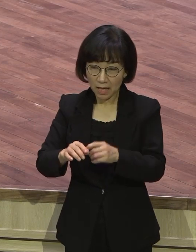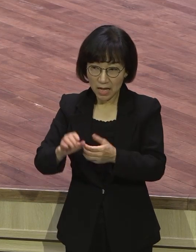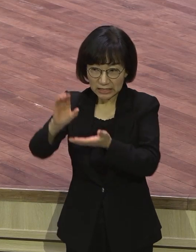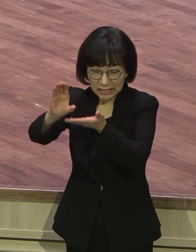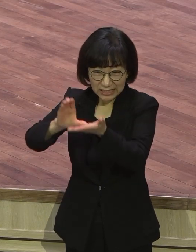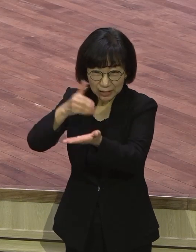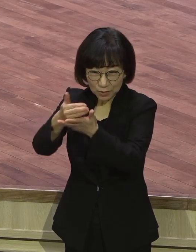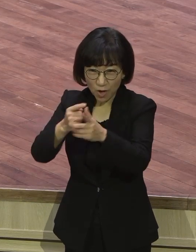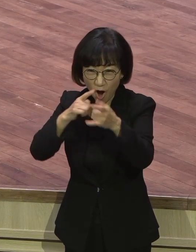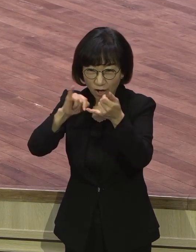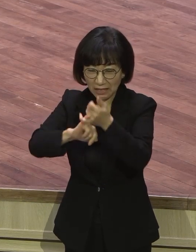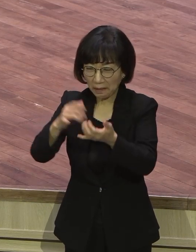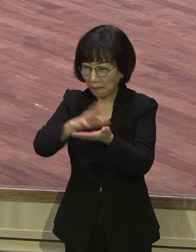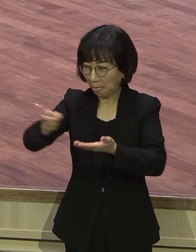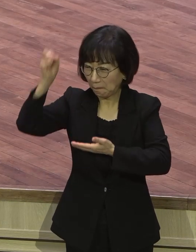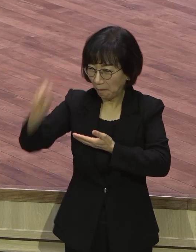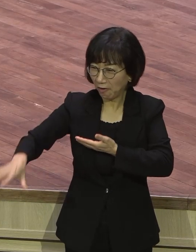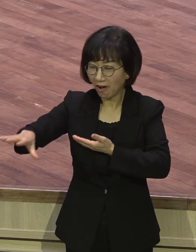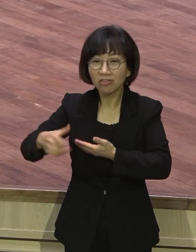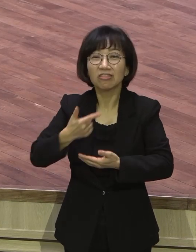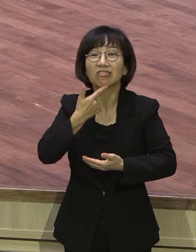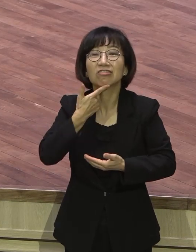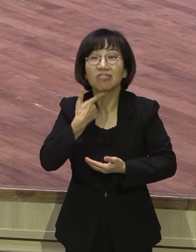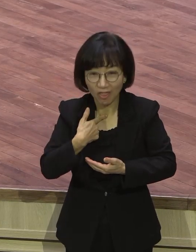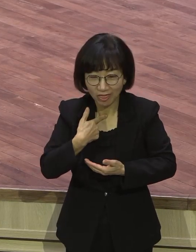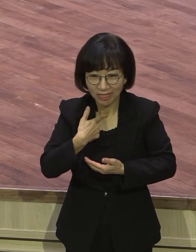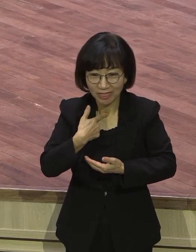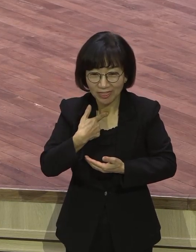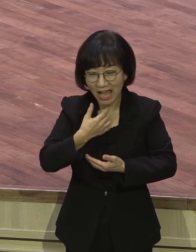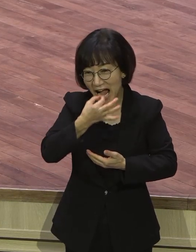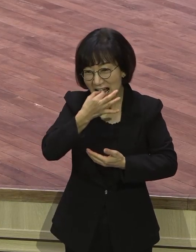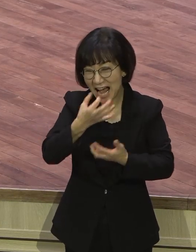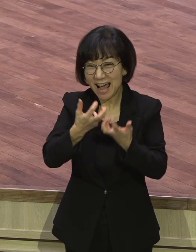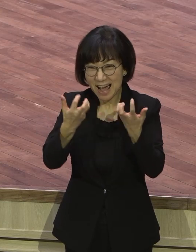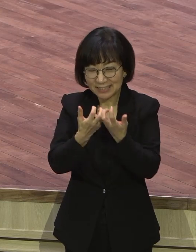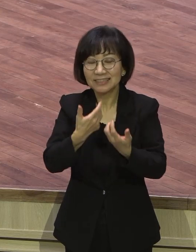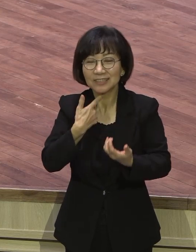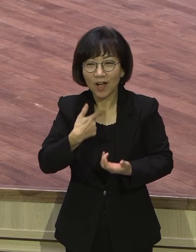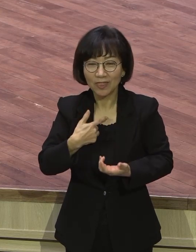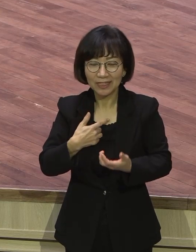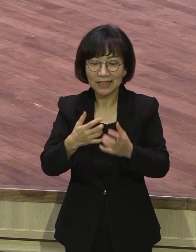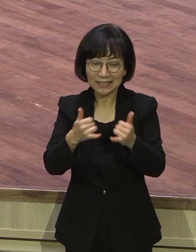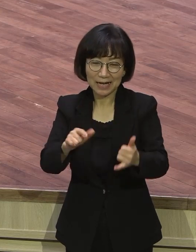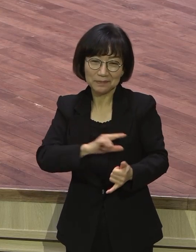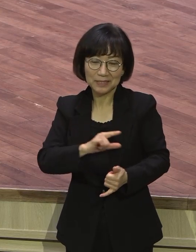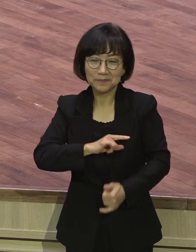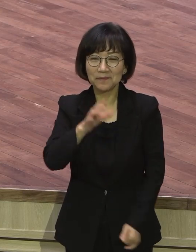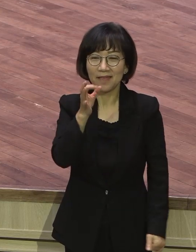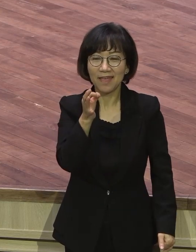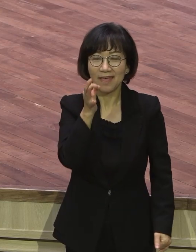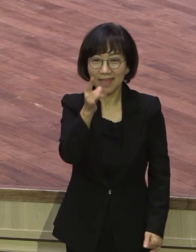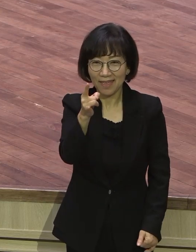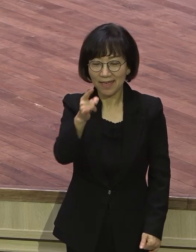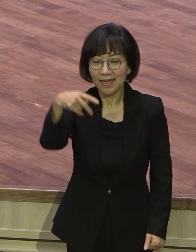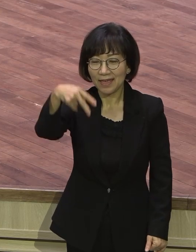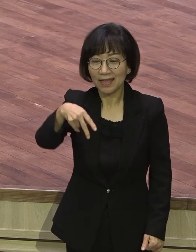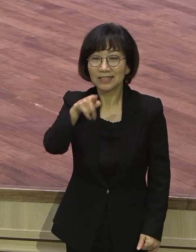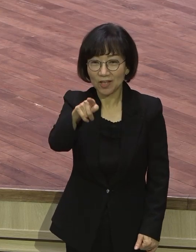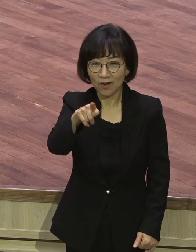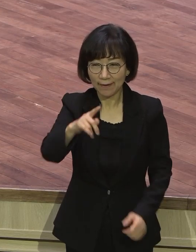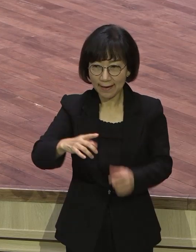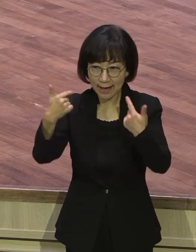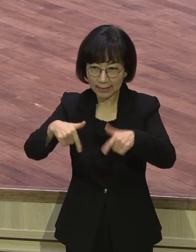헌신짝처럼 버리고 지극히 자기중심적인 삶을 살았던 사람의 대표예요 모든